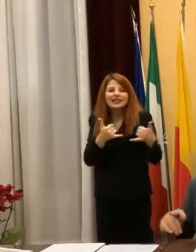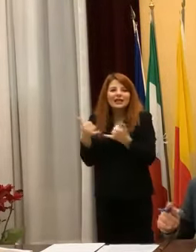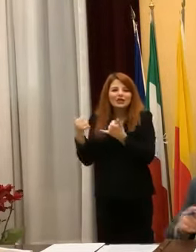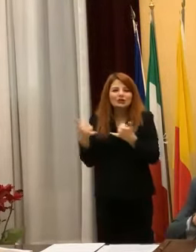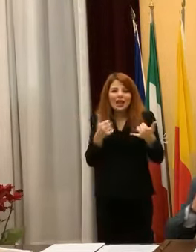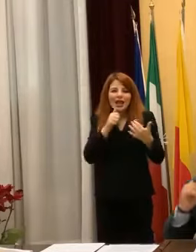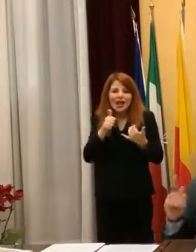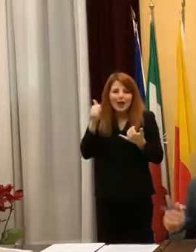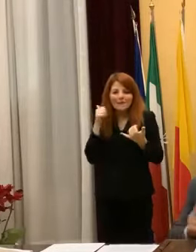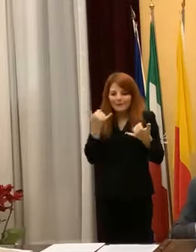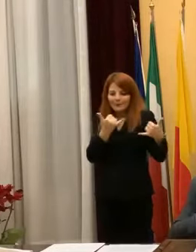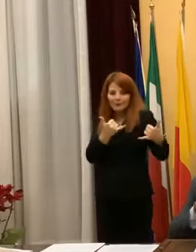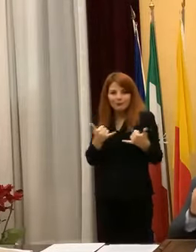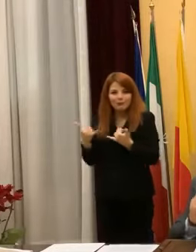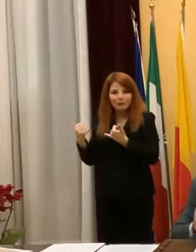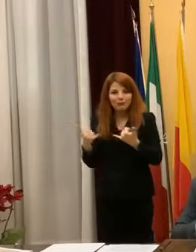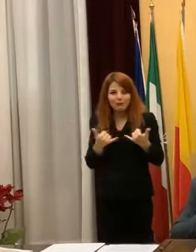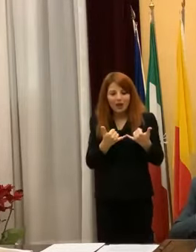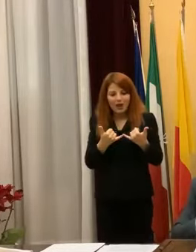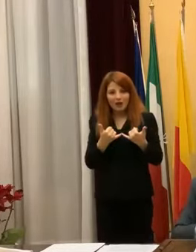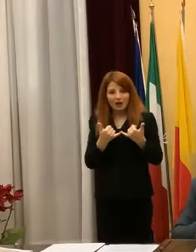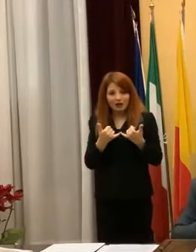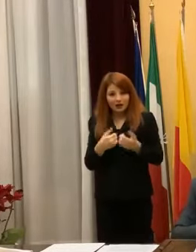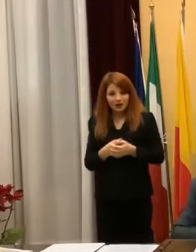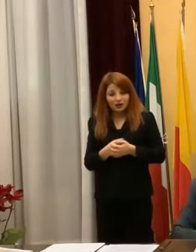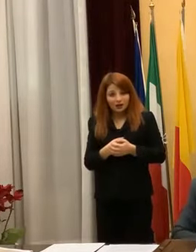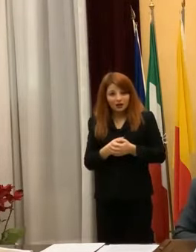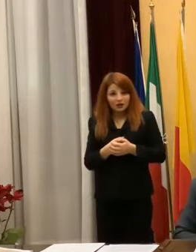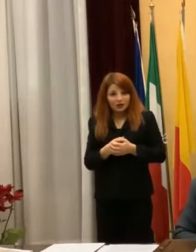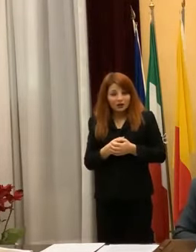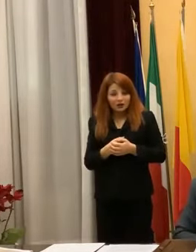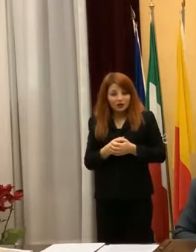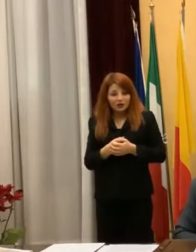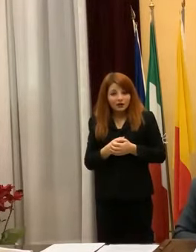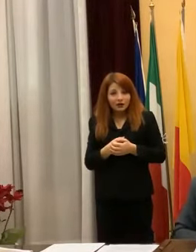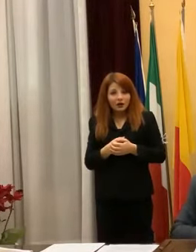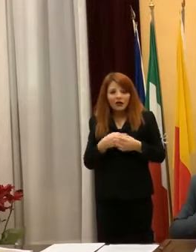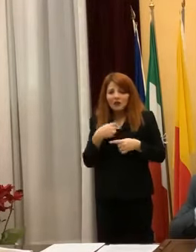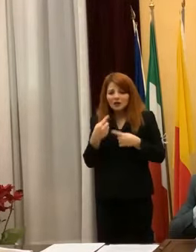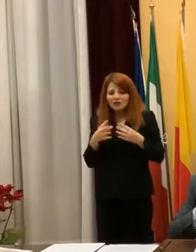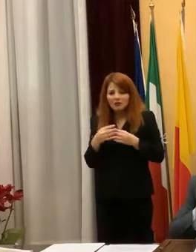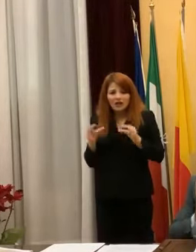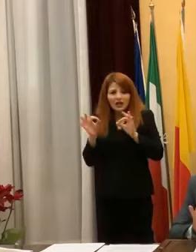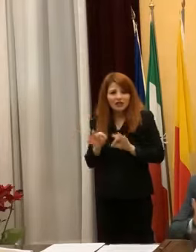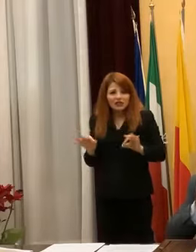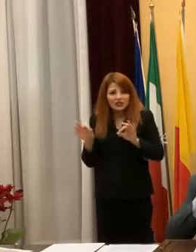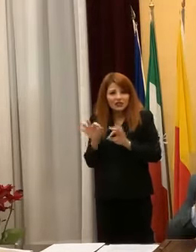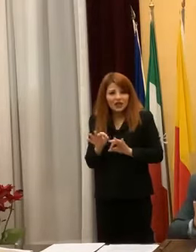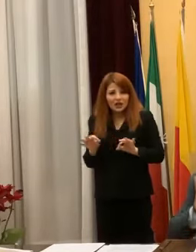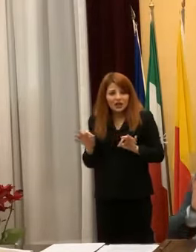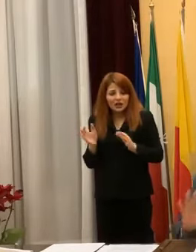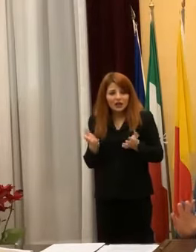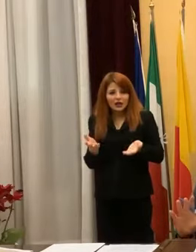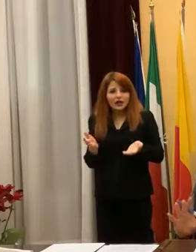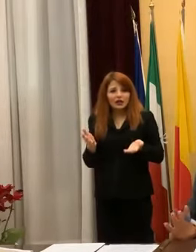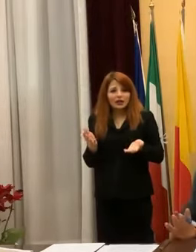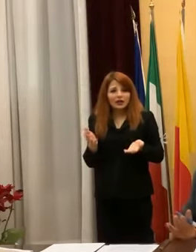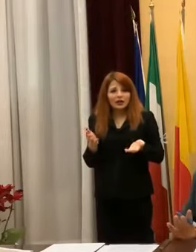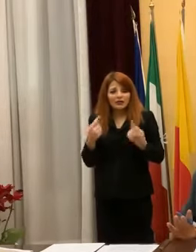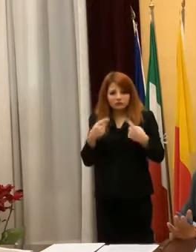mentre, tenete conto, per avere sempre i rapporti presenti, i morti della prima